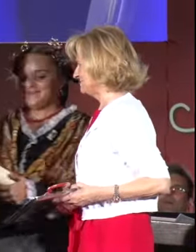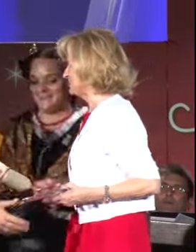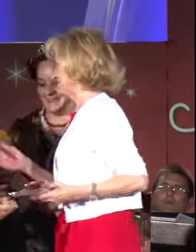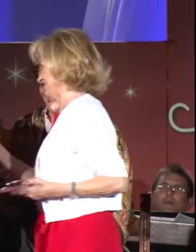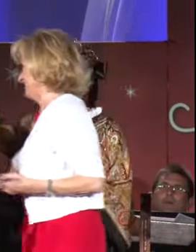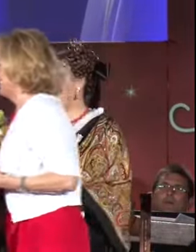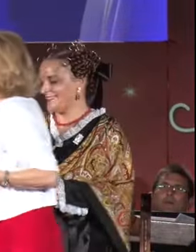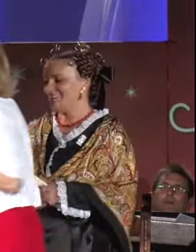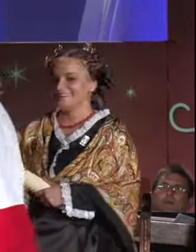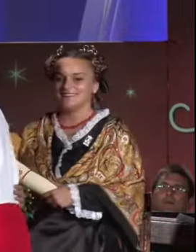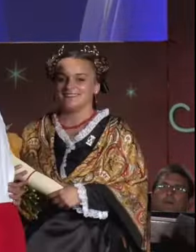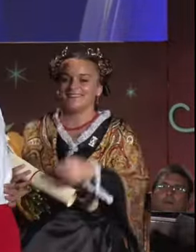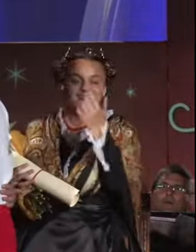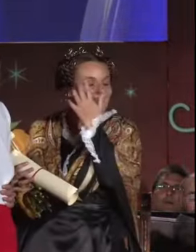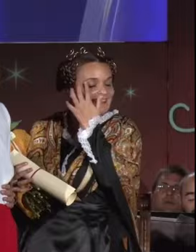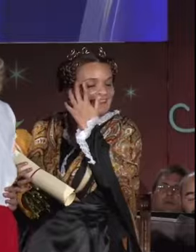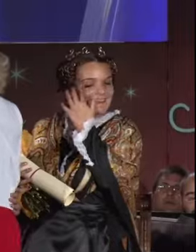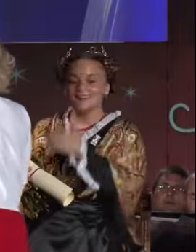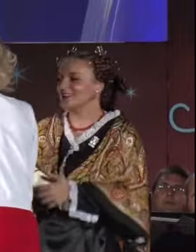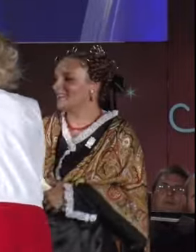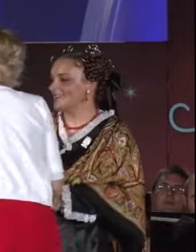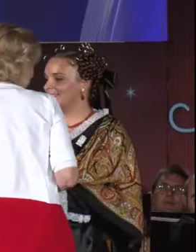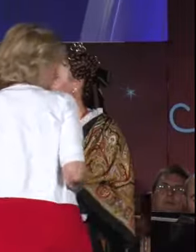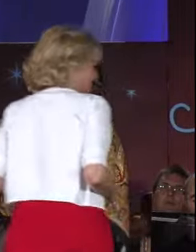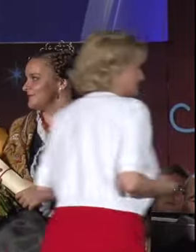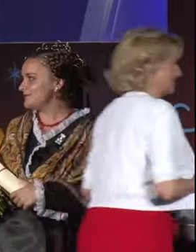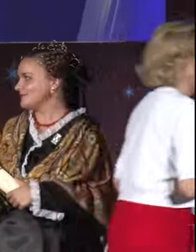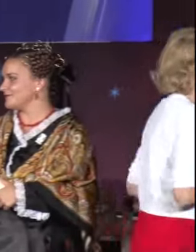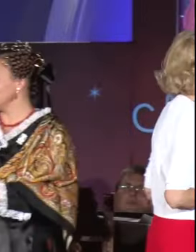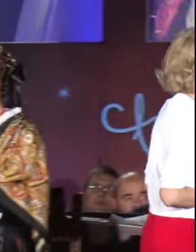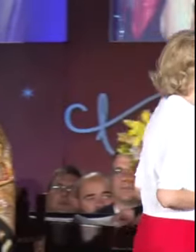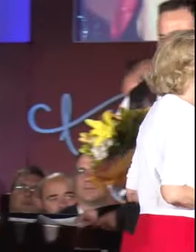Claro que sí. ¡Ole! Muy bien.